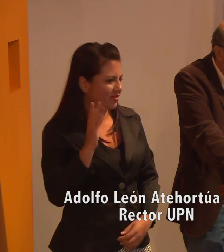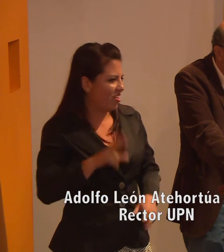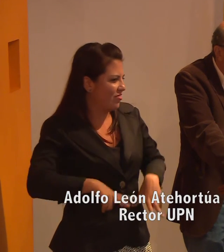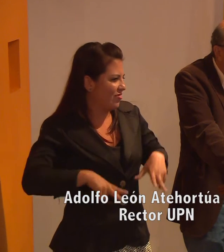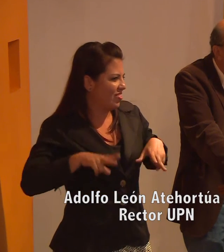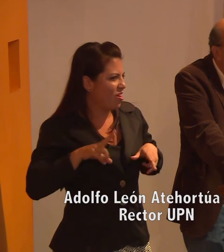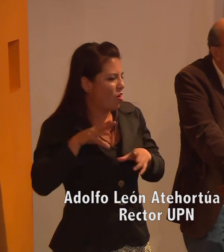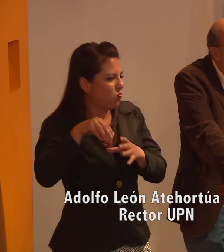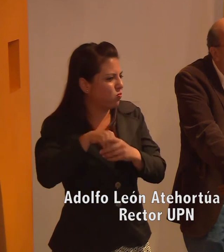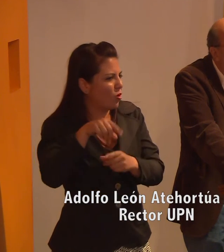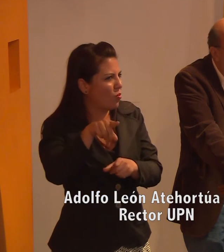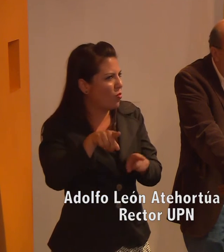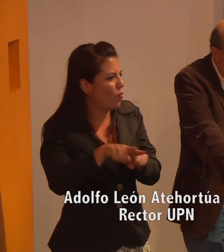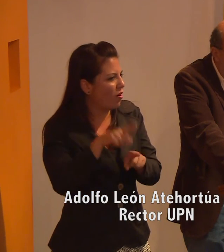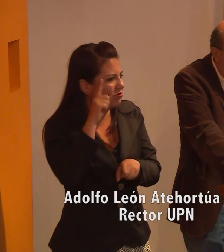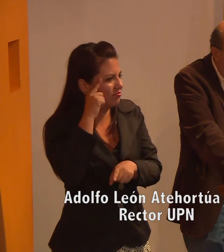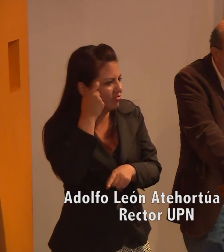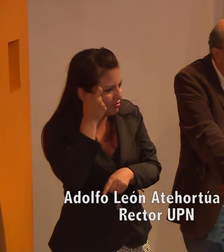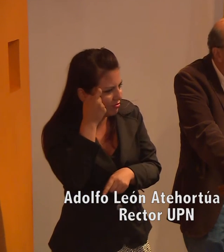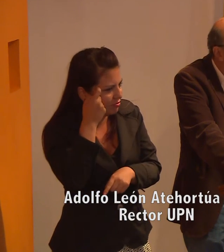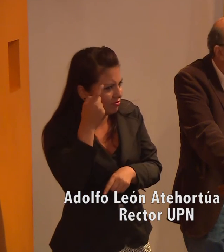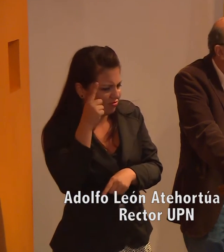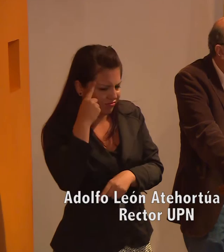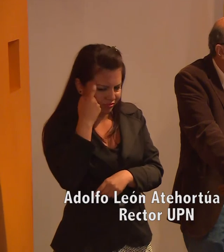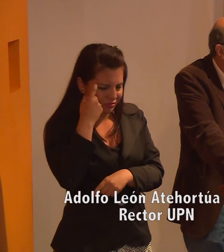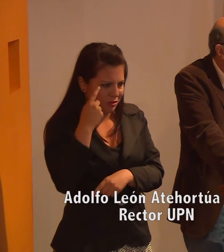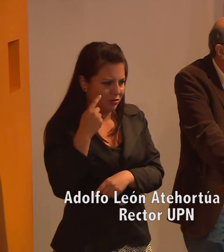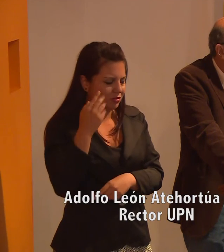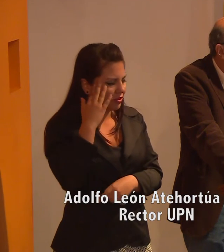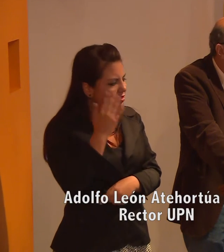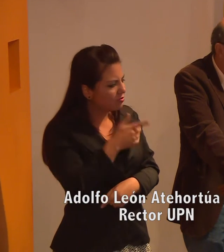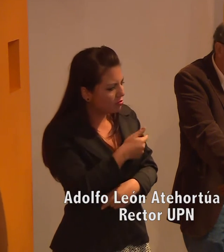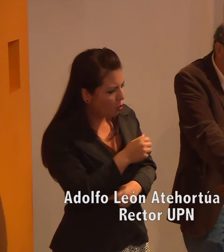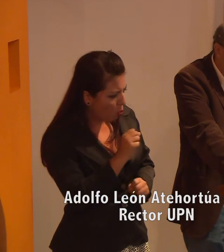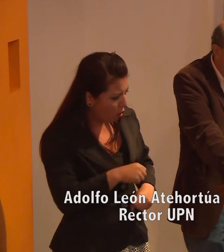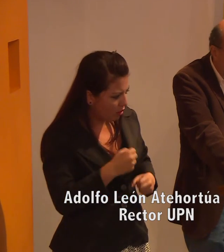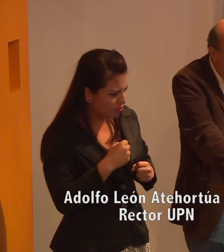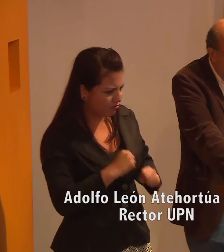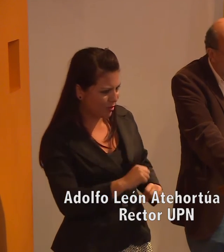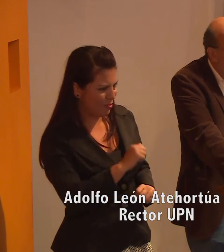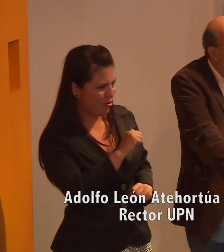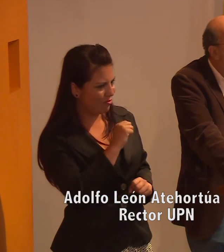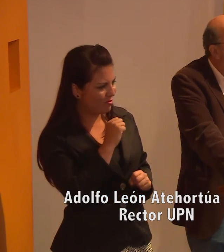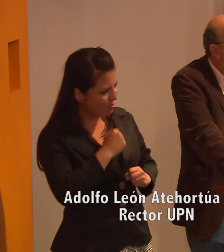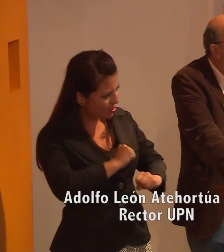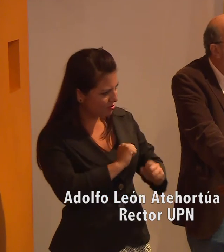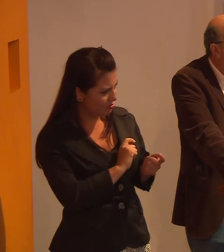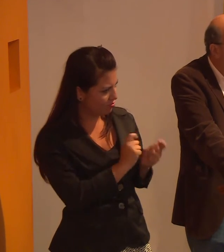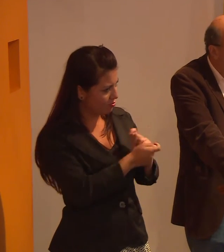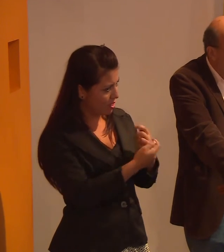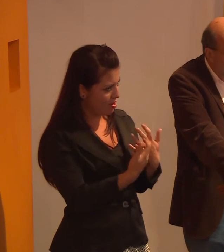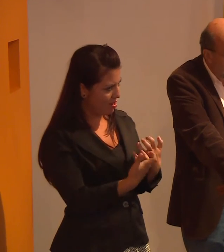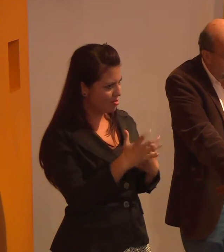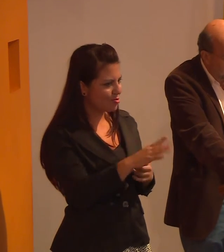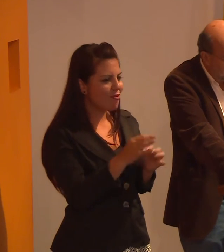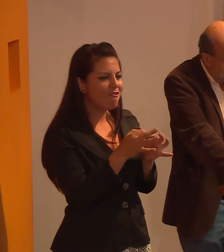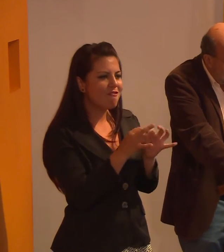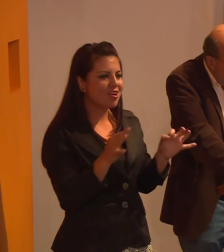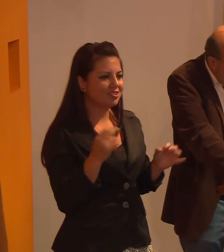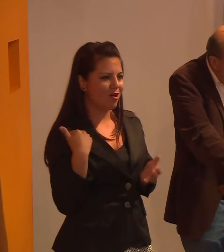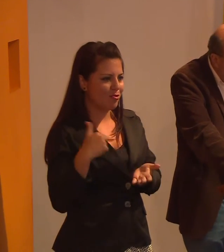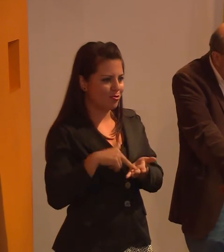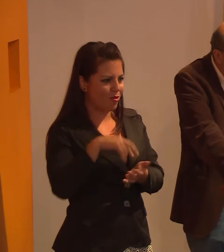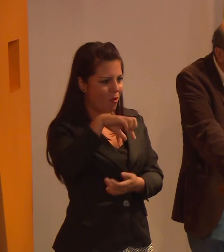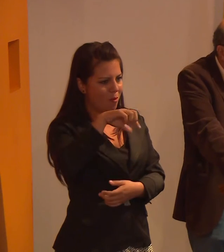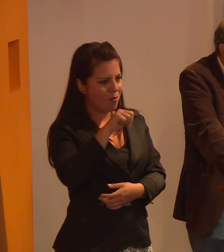a prueba nuestro coraje y nuestra voluntad de cambio. Paulo Coelho.